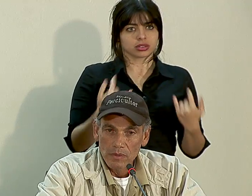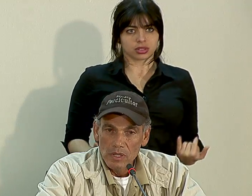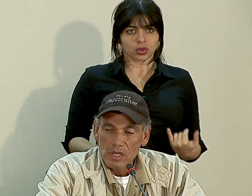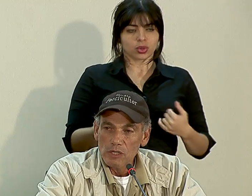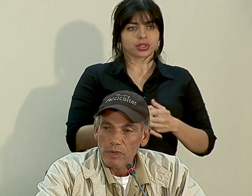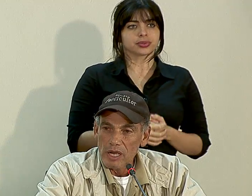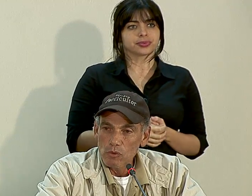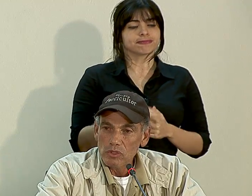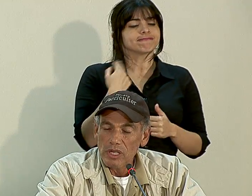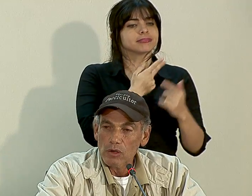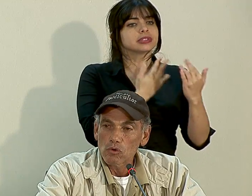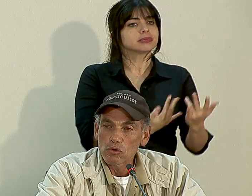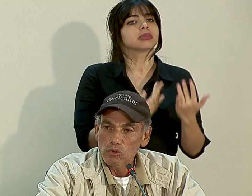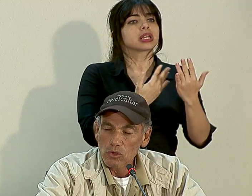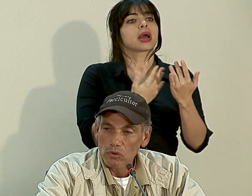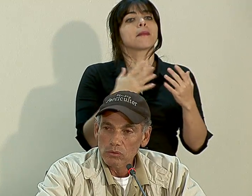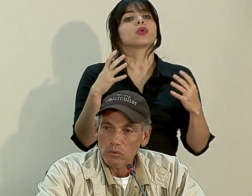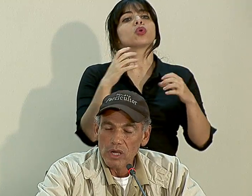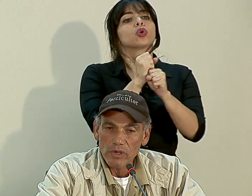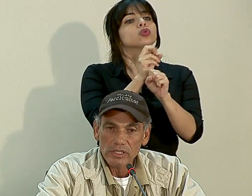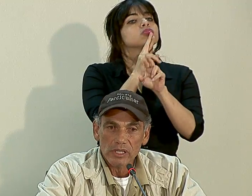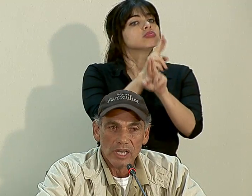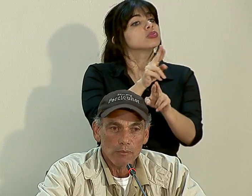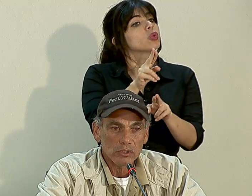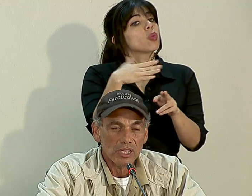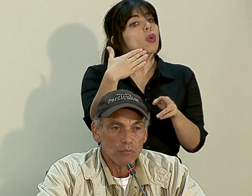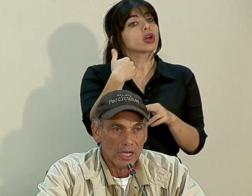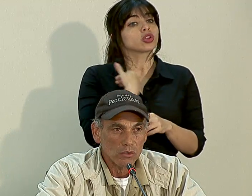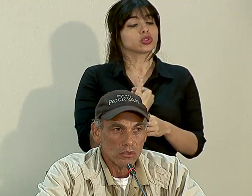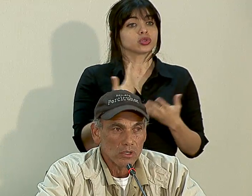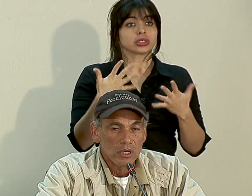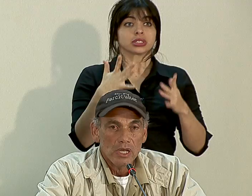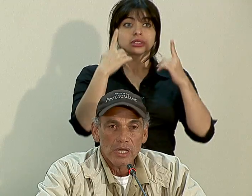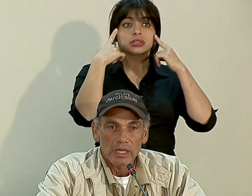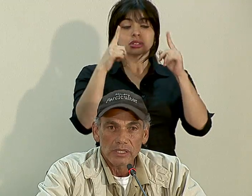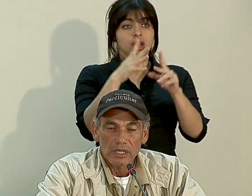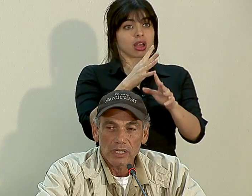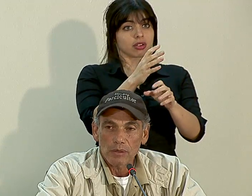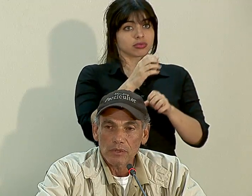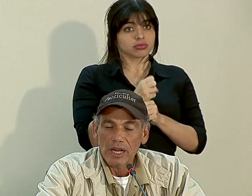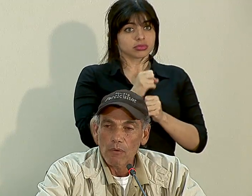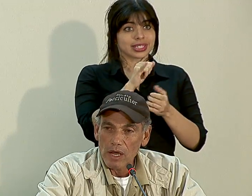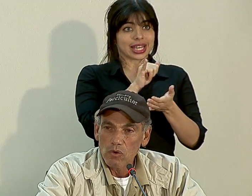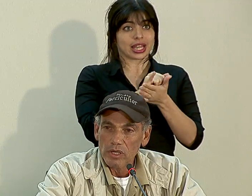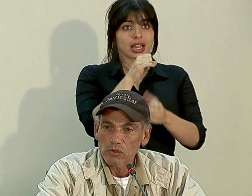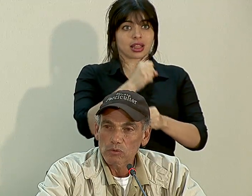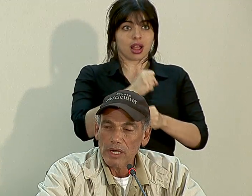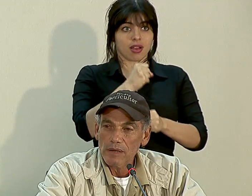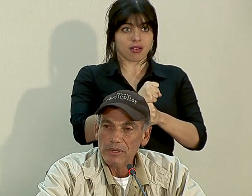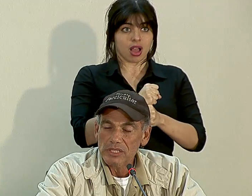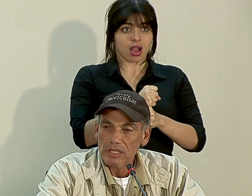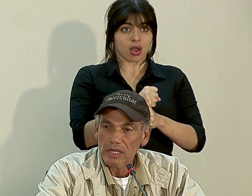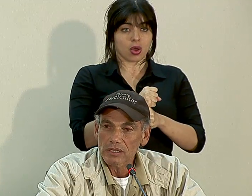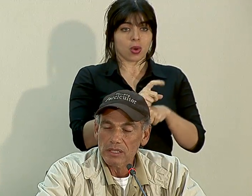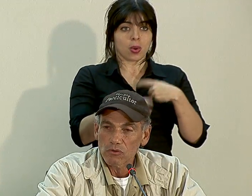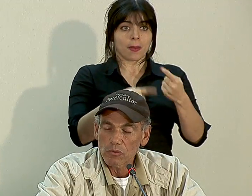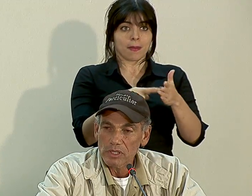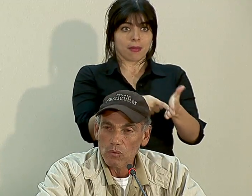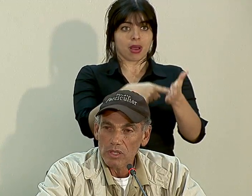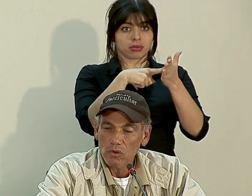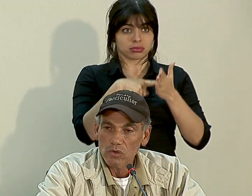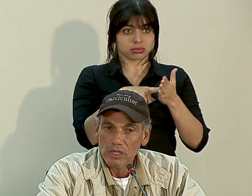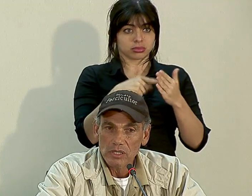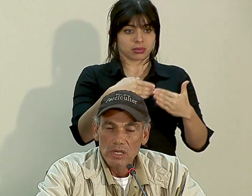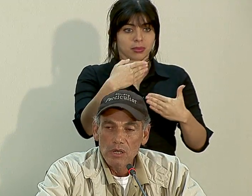hoy. Esperamos que la conclusión, una vez que tengamos en las manos ese trabajo que nos van a presentar dentro